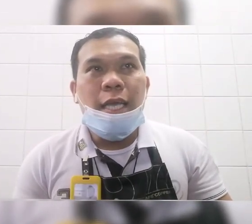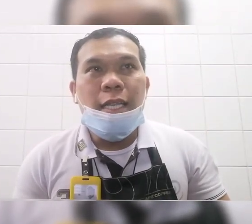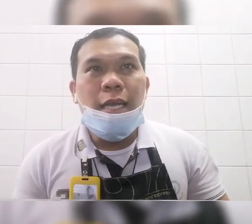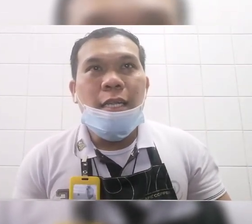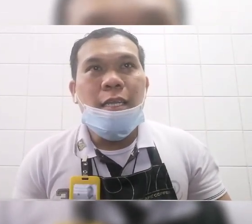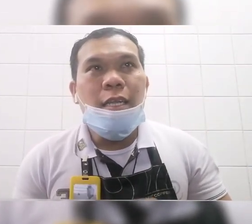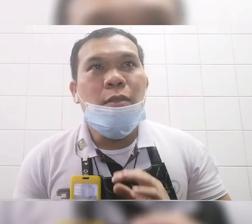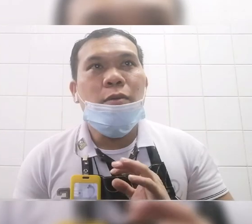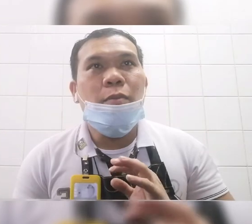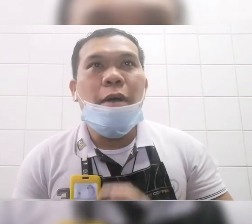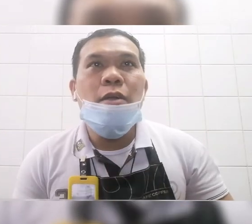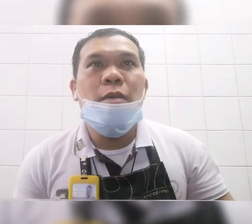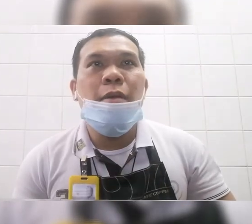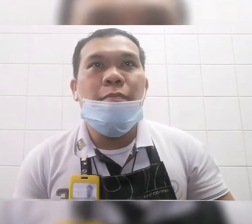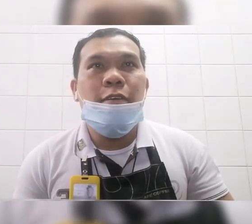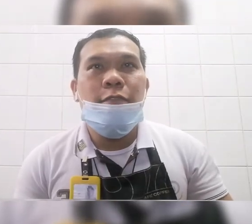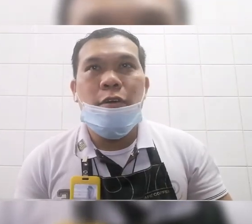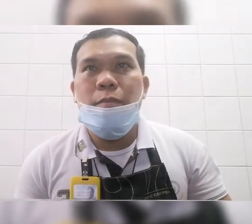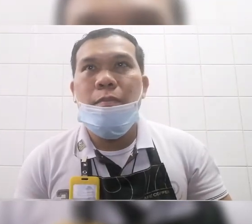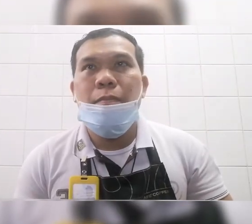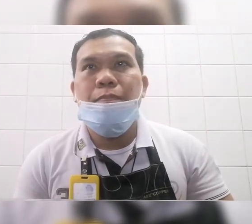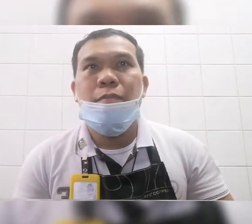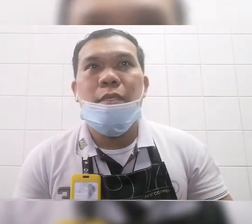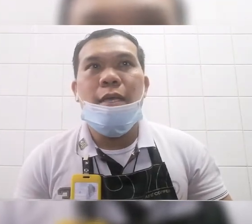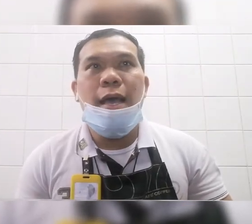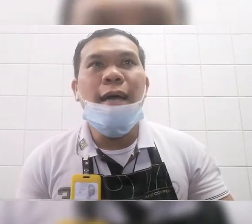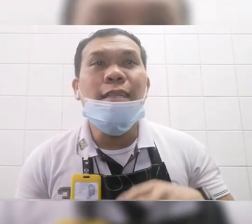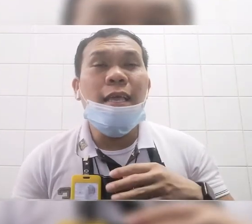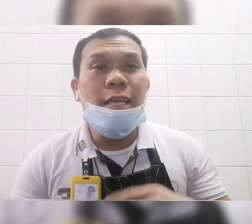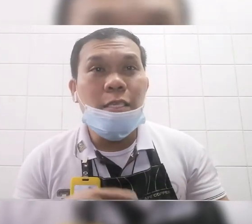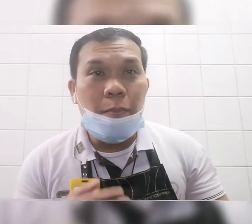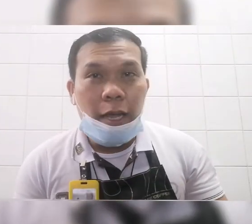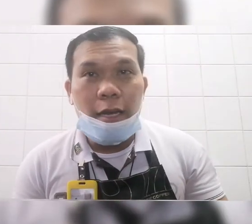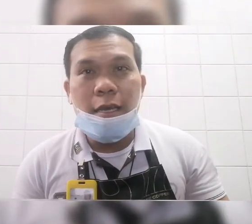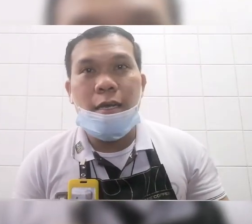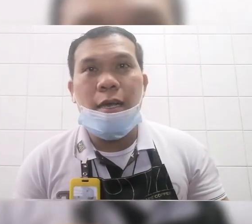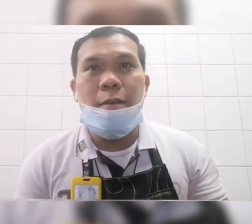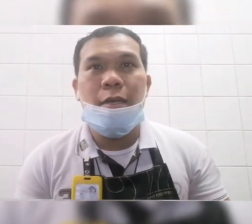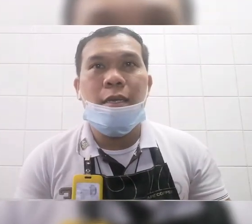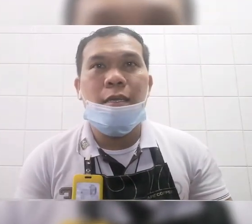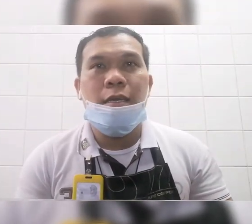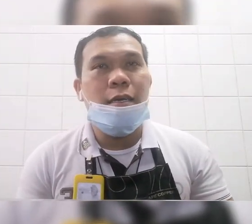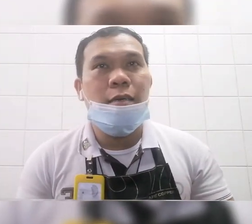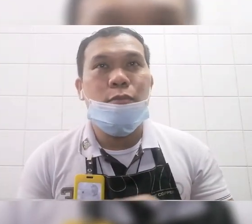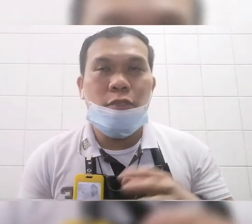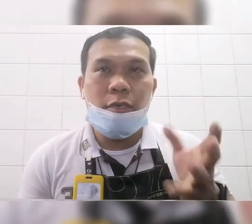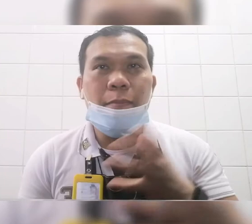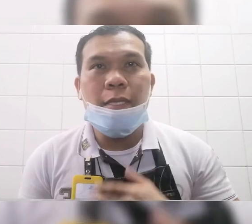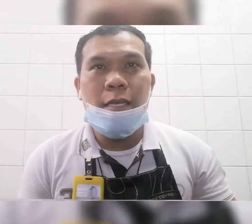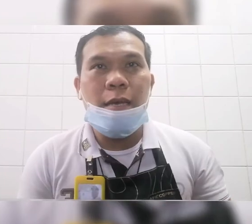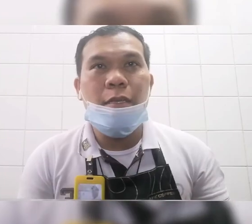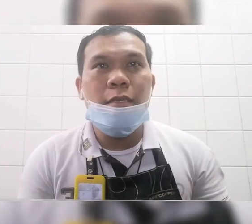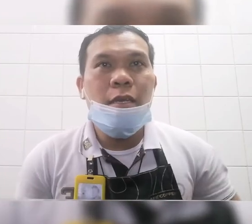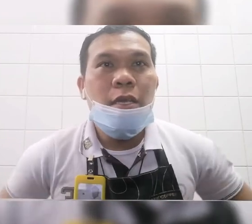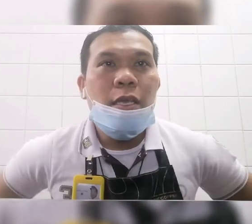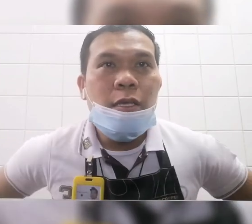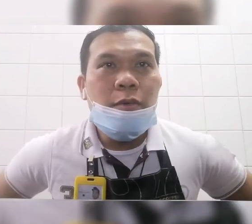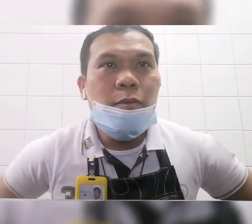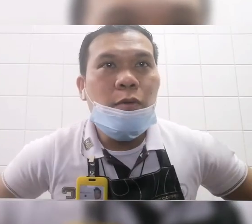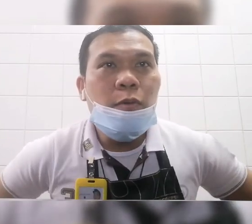makikita natin dito kung paano ipi-perform at i-explain ng bunsong kapatid namin yung kung